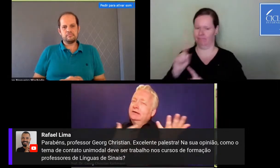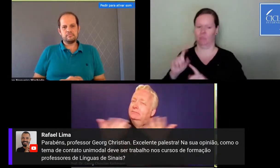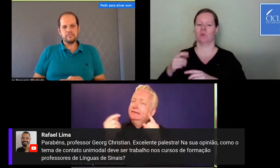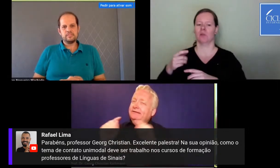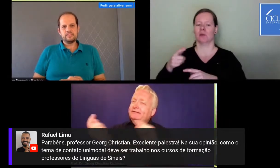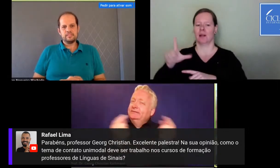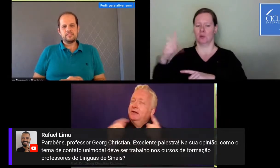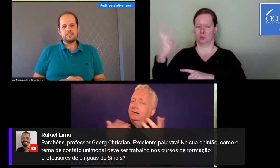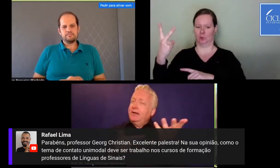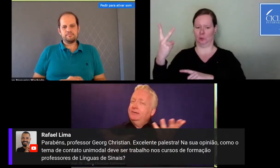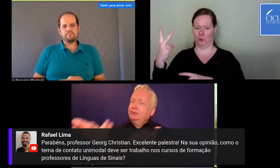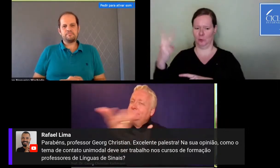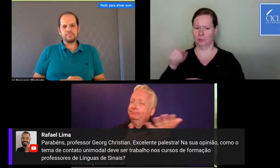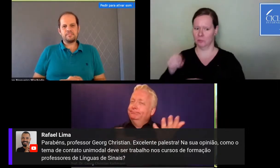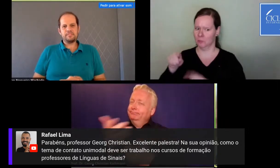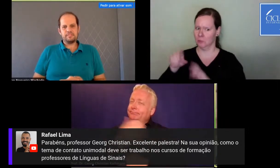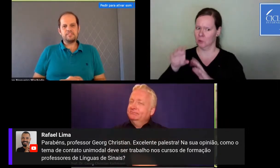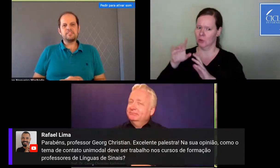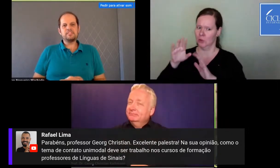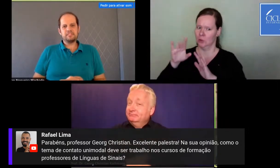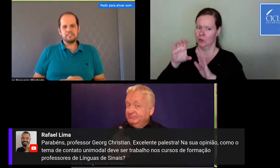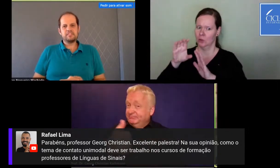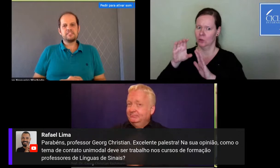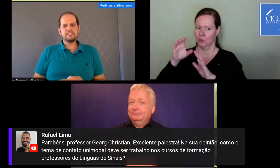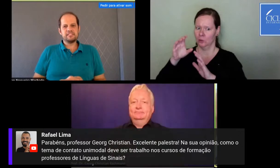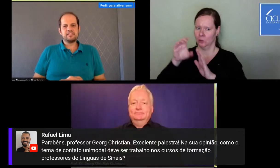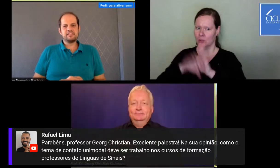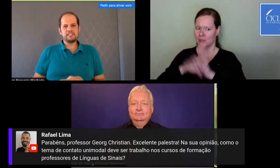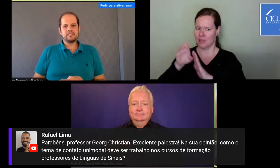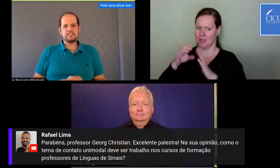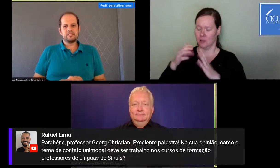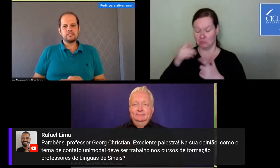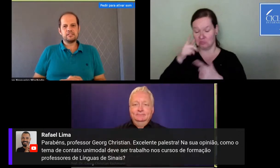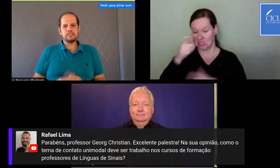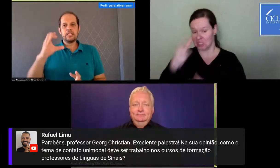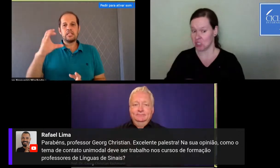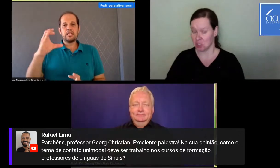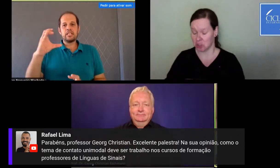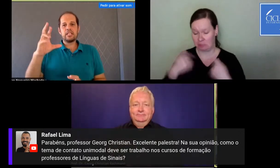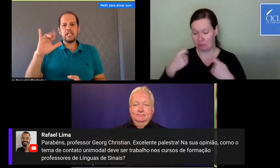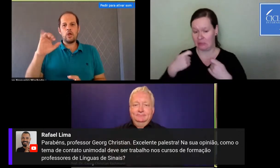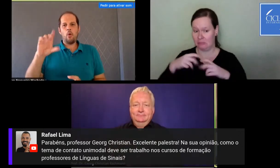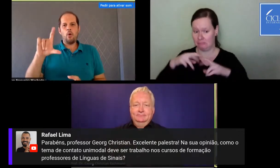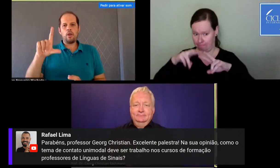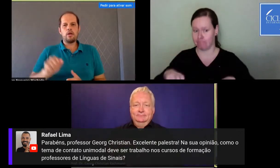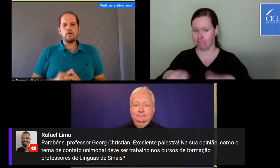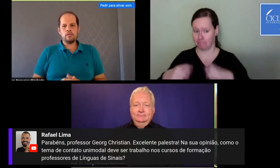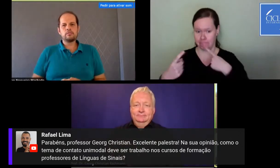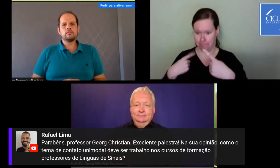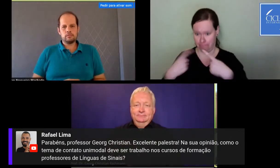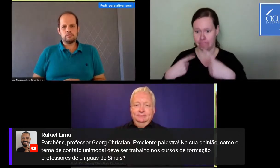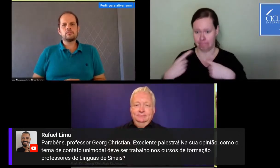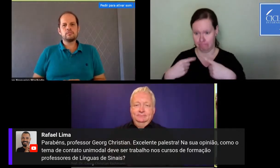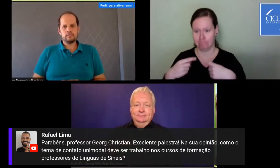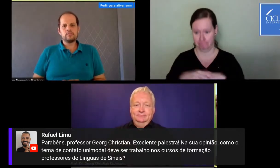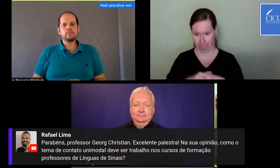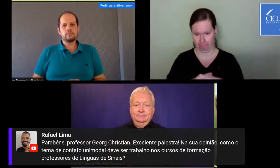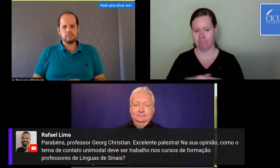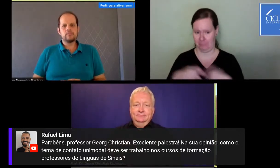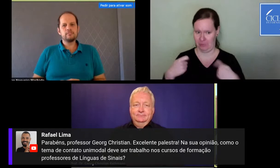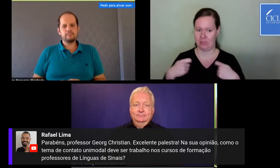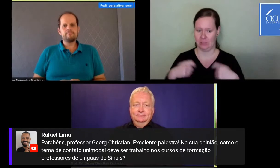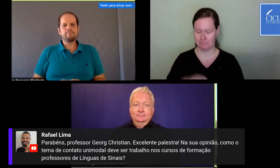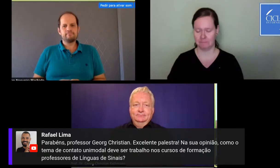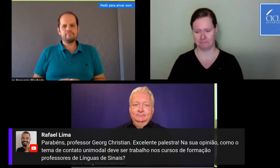um pouco diferente, né? A gente está falando de um sistema que dialoga muito mais com a segunda língua, mas acho que é